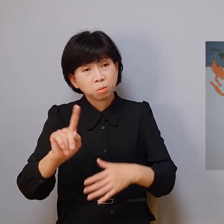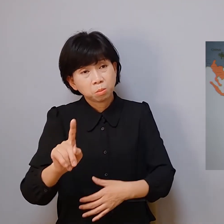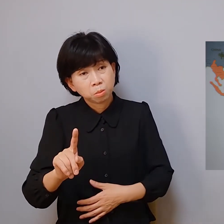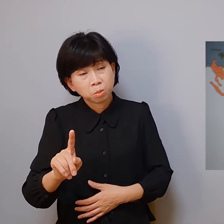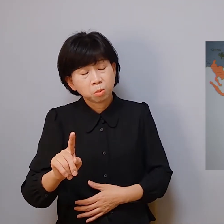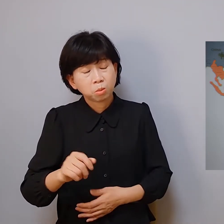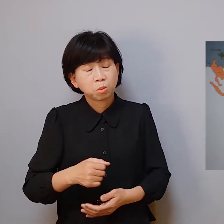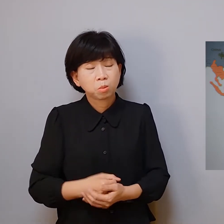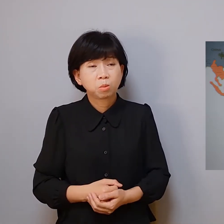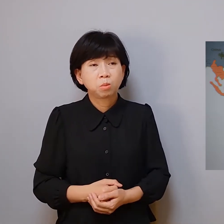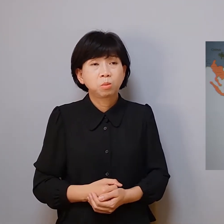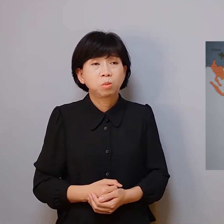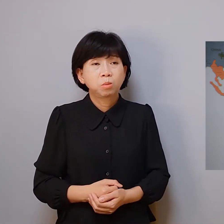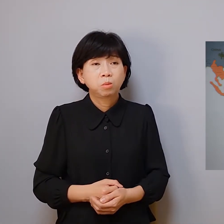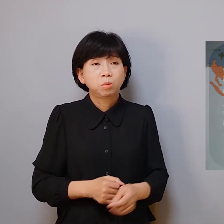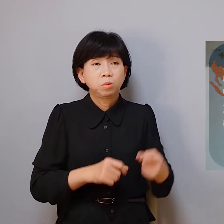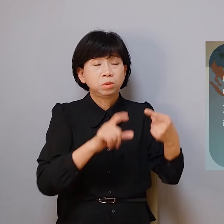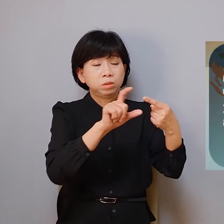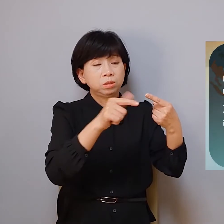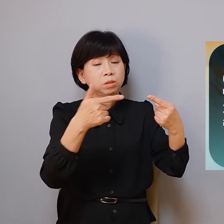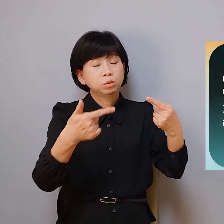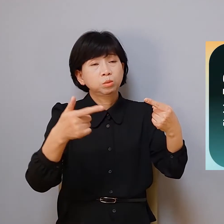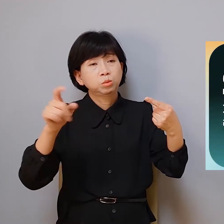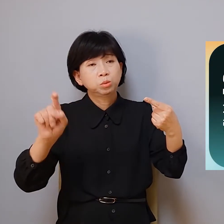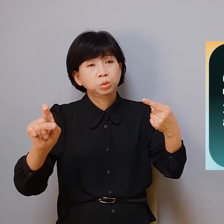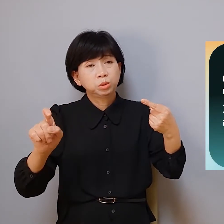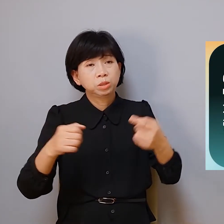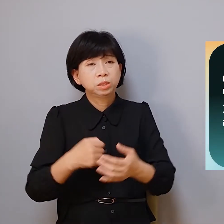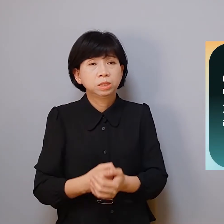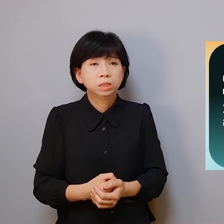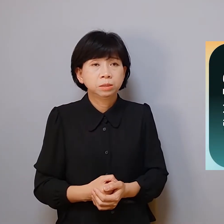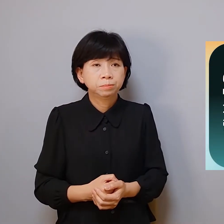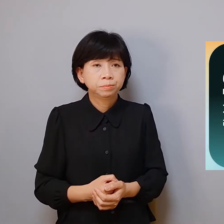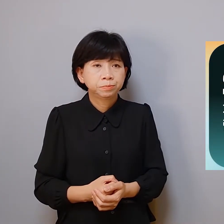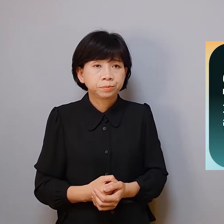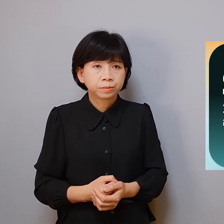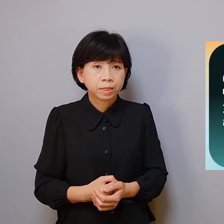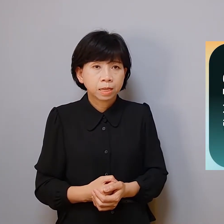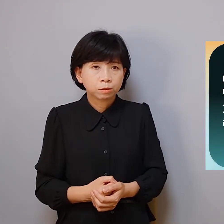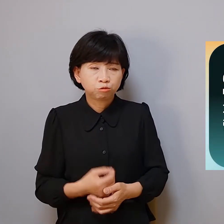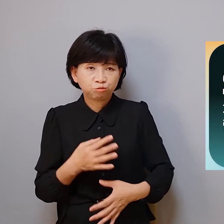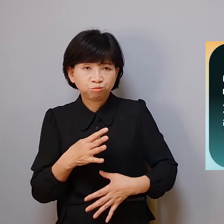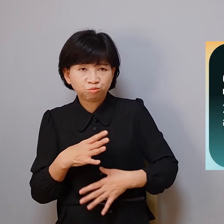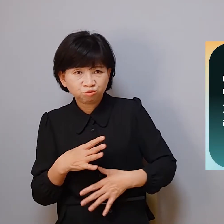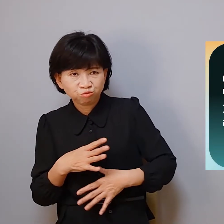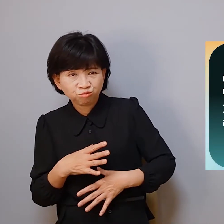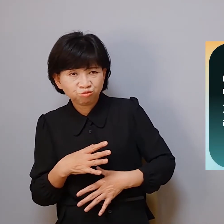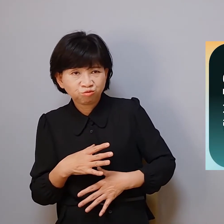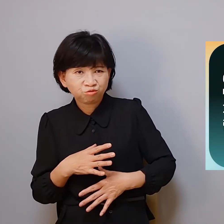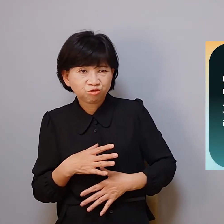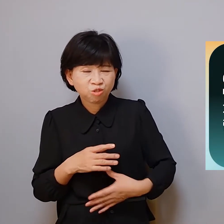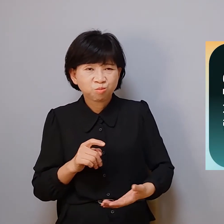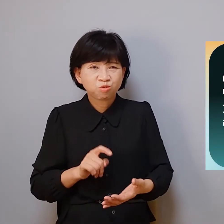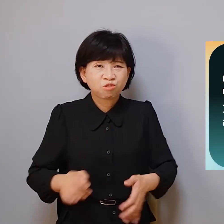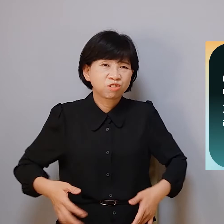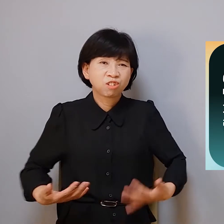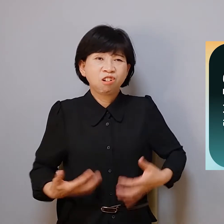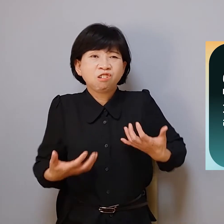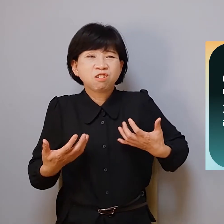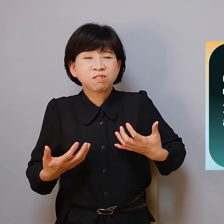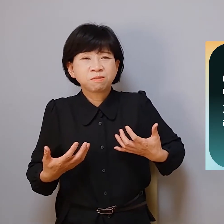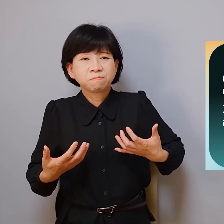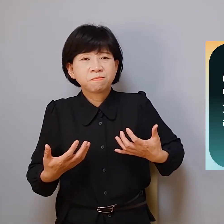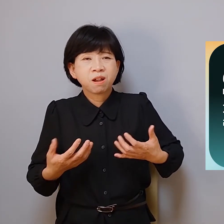나라일까요? 6절에서 10절 말씀을 보면요, 보라 내가 사납고, 바벨론을 이야기하는 거예요. 갈대아